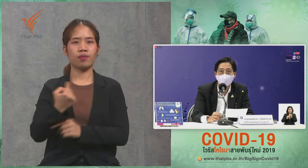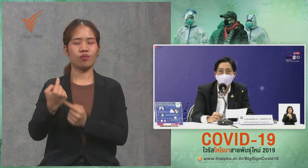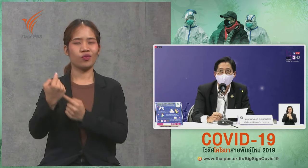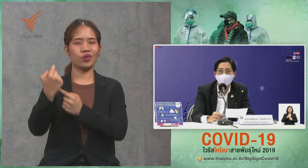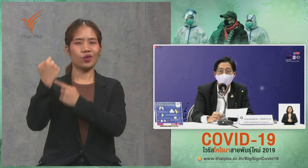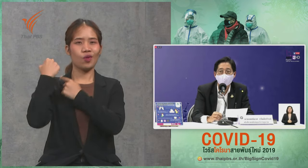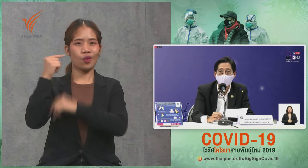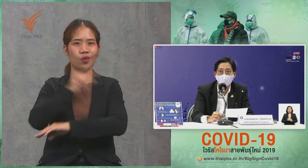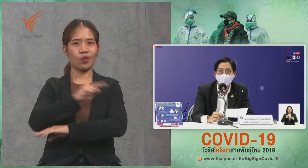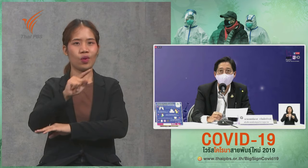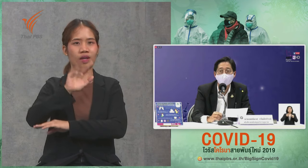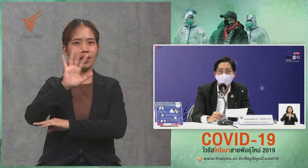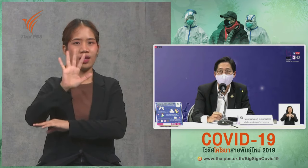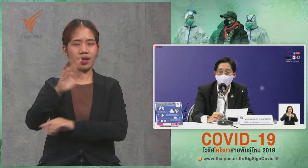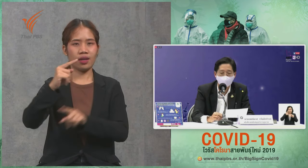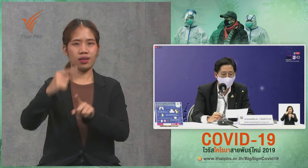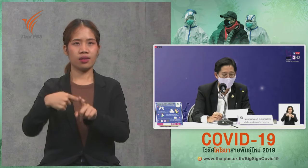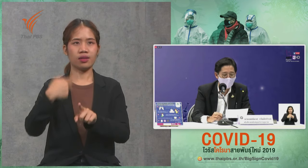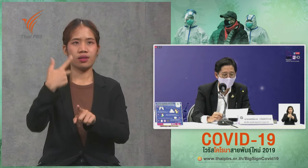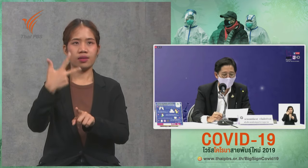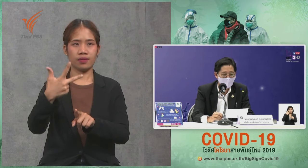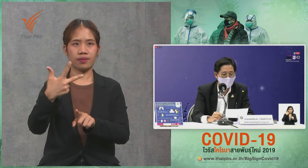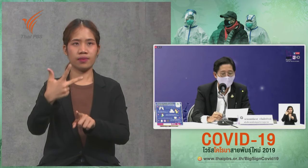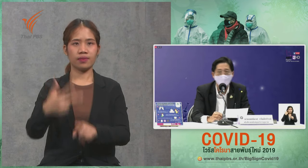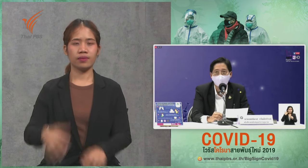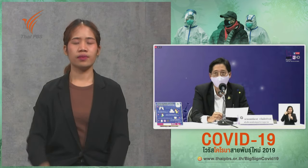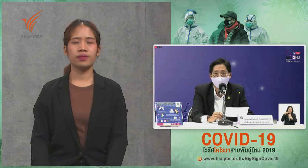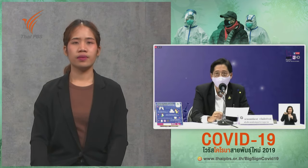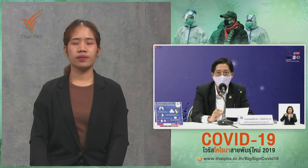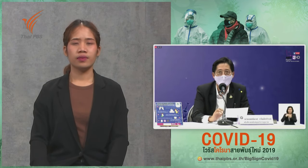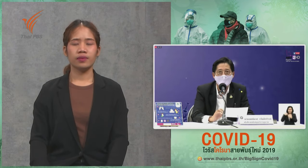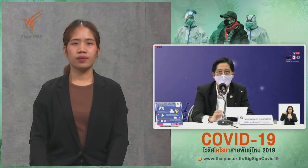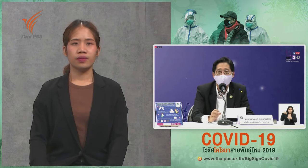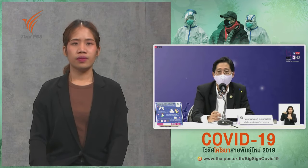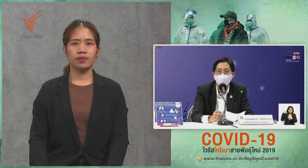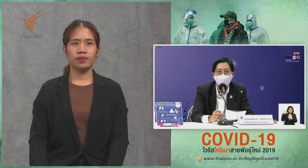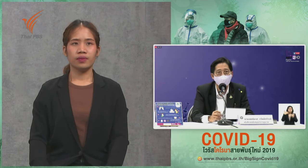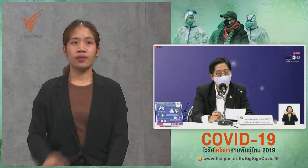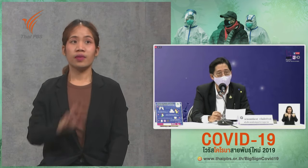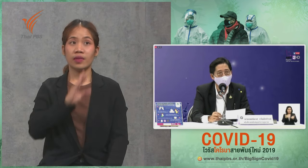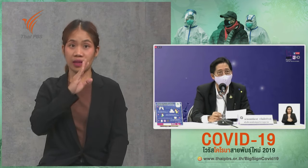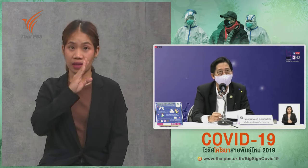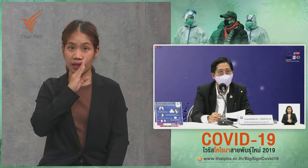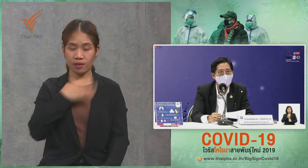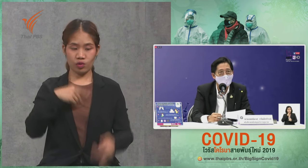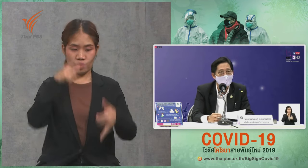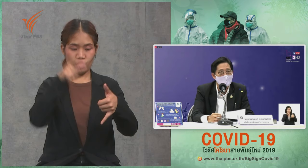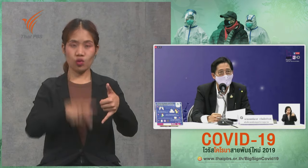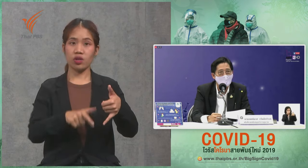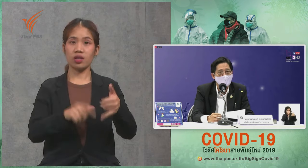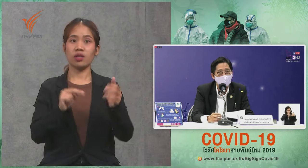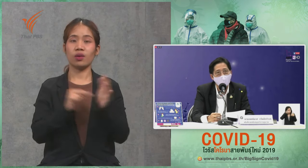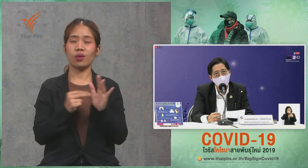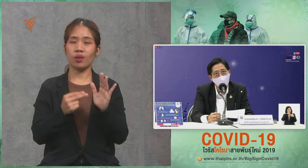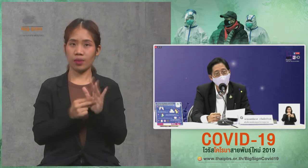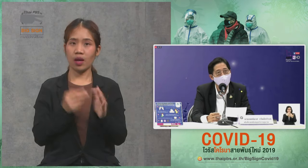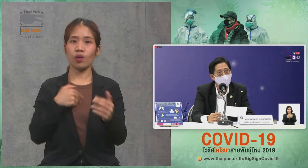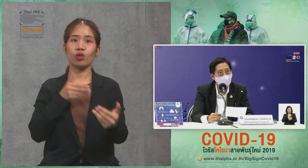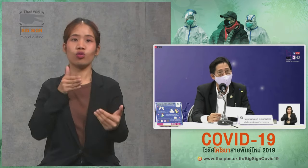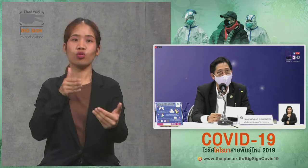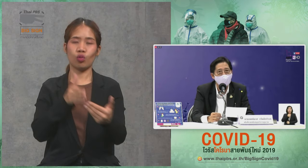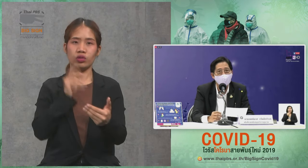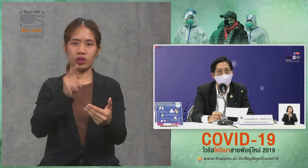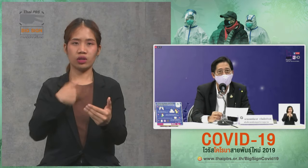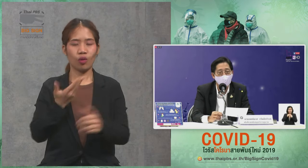แต่วันถึงวันที่5มีนตั้งแต่5มีนานะครับเพราะฉะนั้นถ้าเคสนี้เข้าข่ายนะครับเดี๋ยวเราขอไปดู